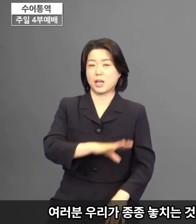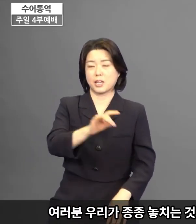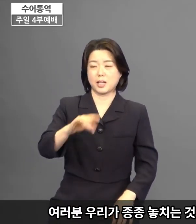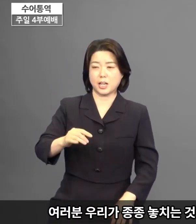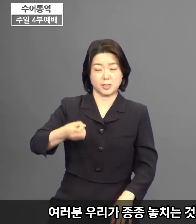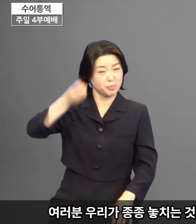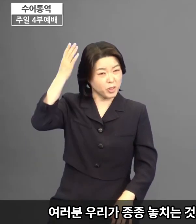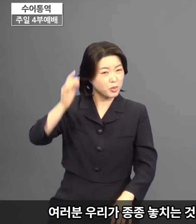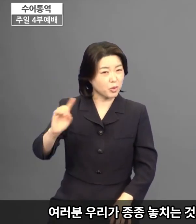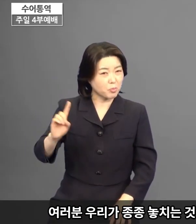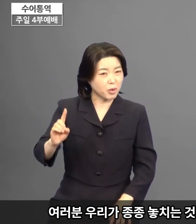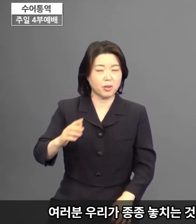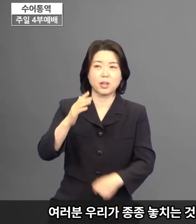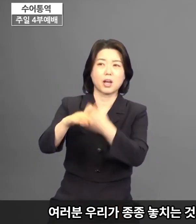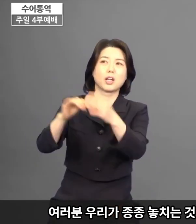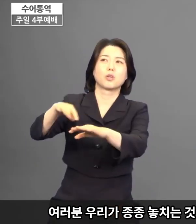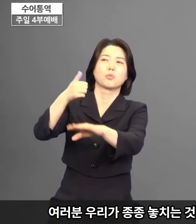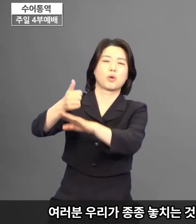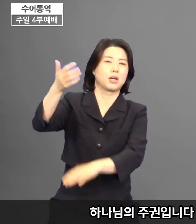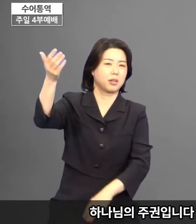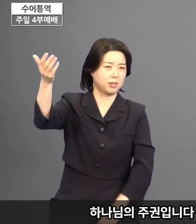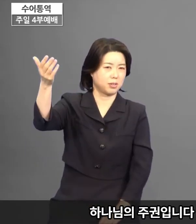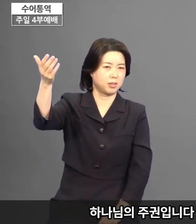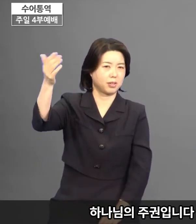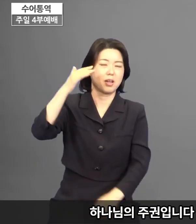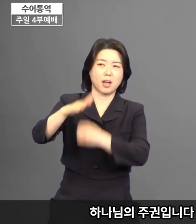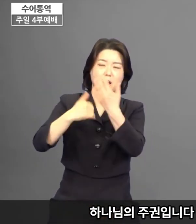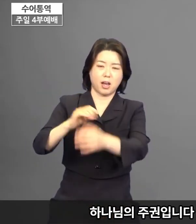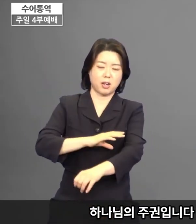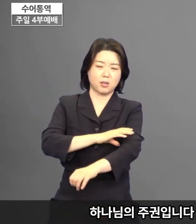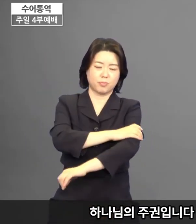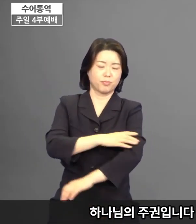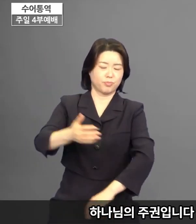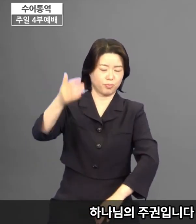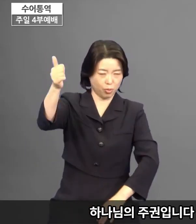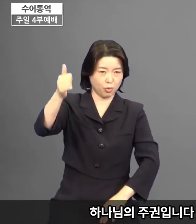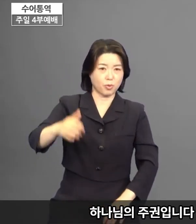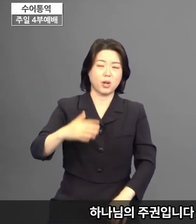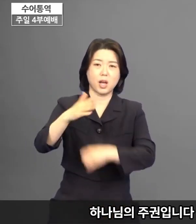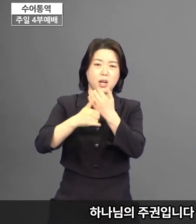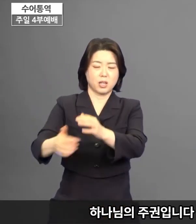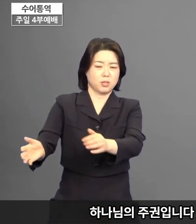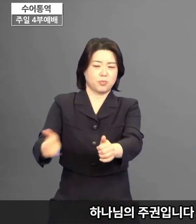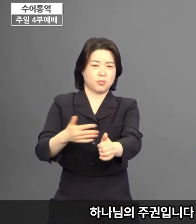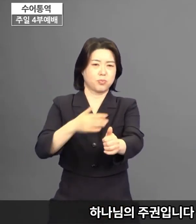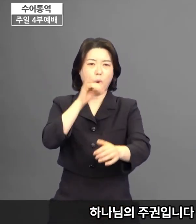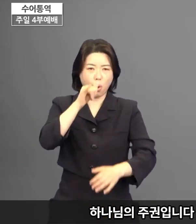것이 뭐냐면 하나님의 왕되심입니다. 하나님의 주권입니다. 하나님의 섭리하심입니다.